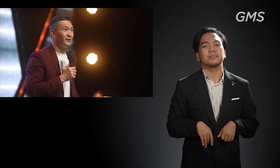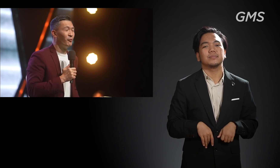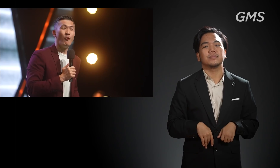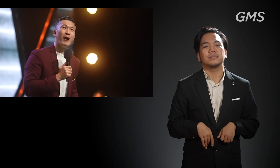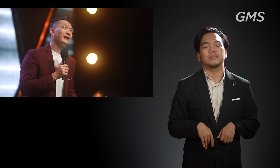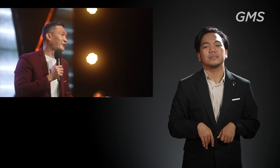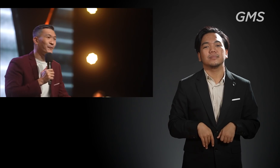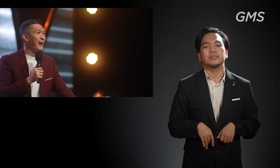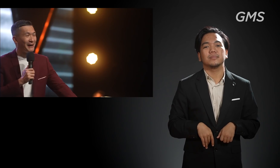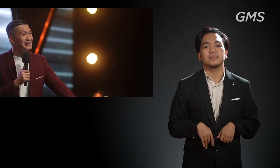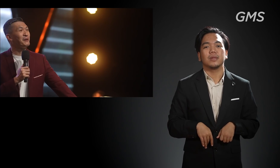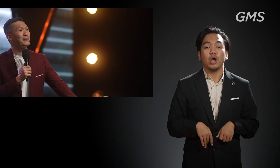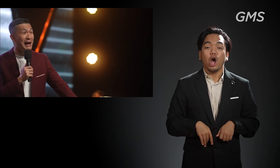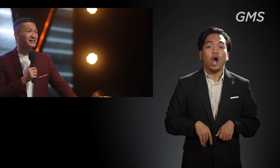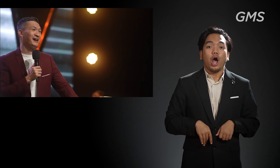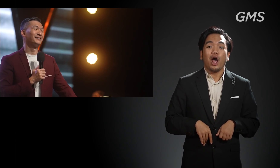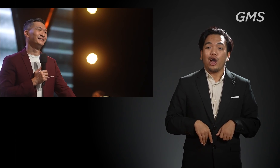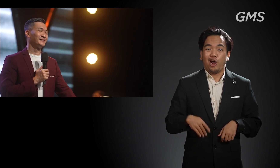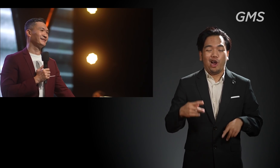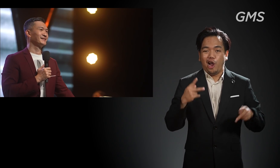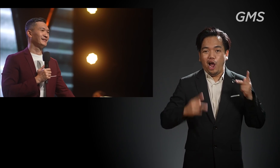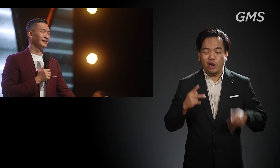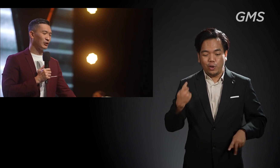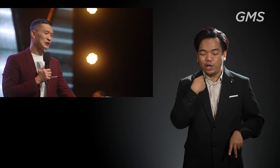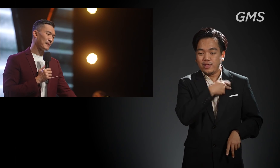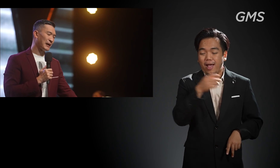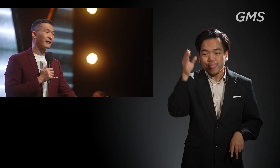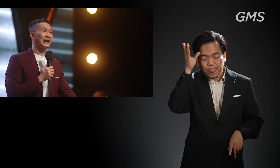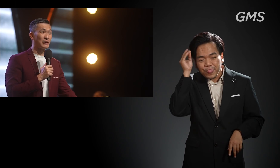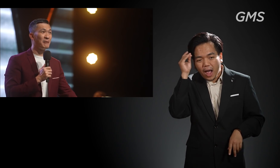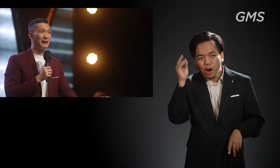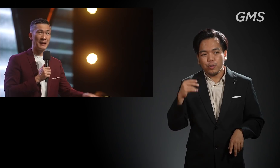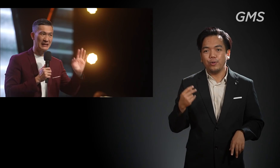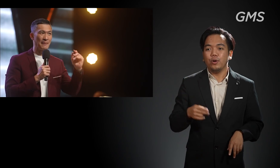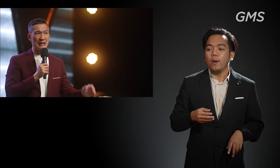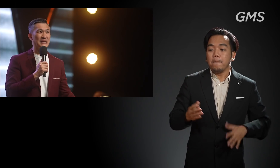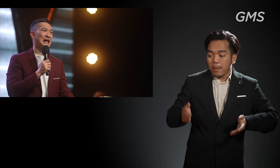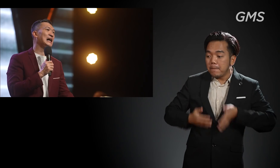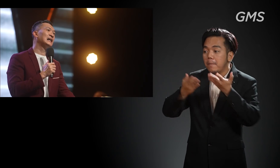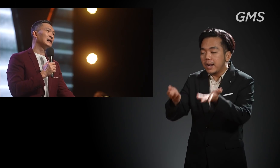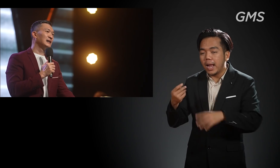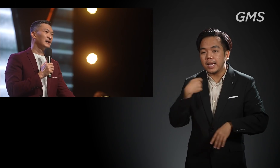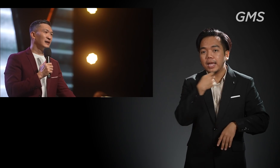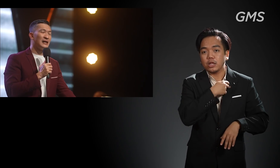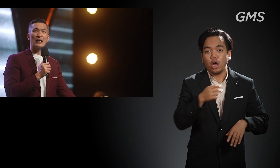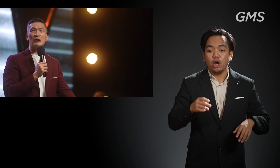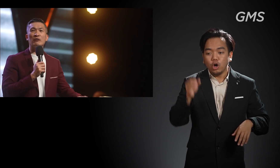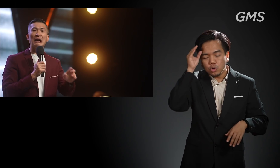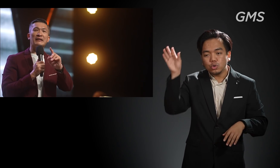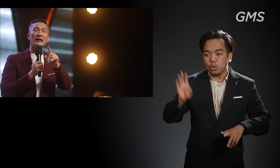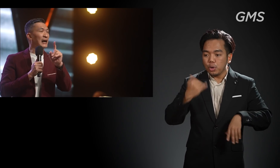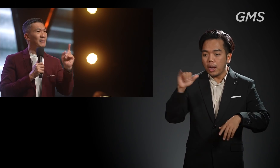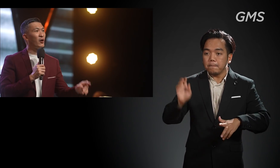perbedaan. Waduh, bangganya luar biasa. Itulah sebabnya orang yang suka memberi biasanya gak banyak bicara. Dia gak